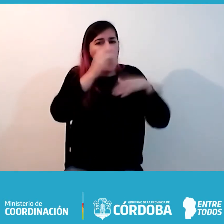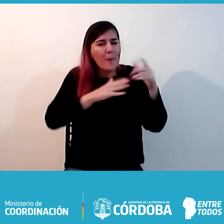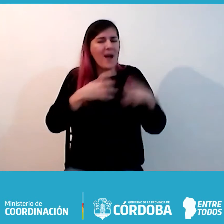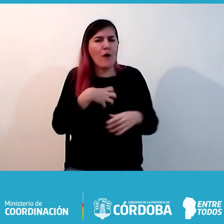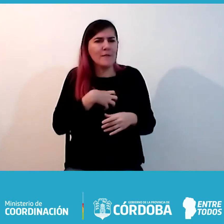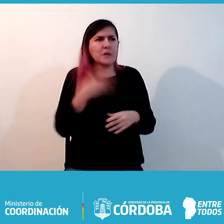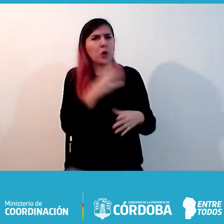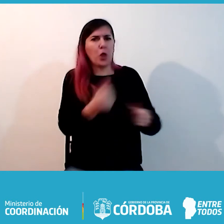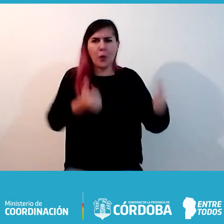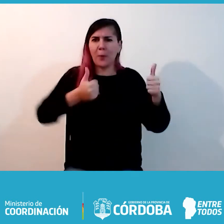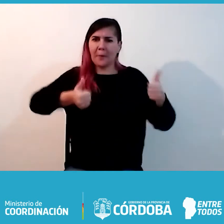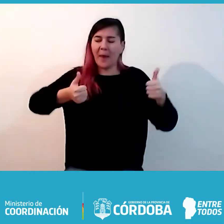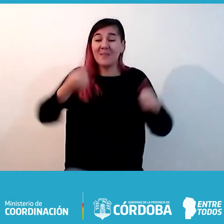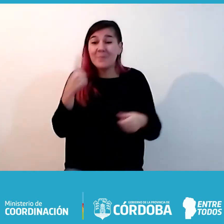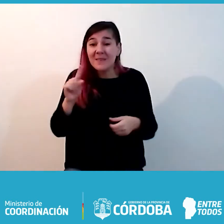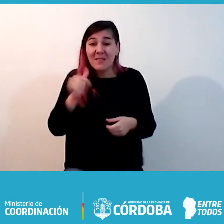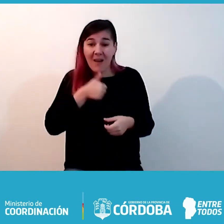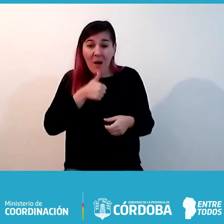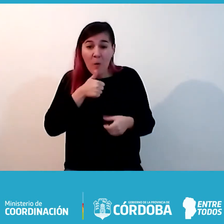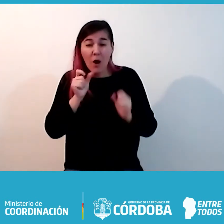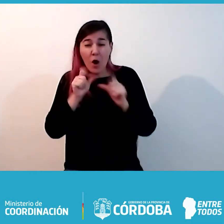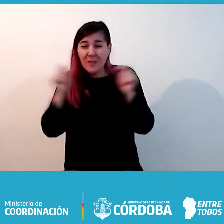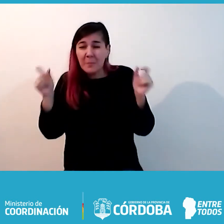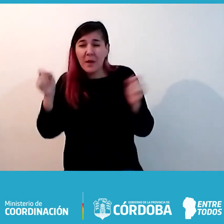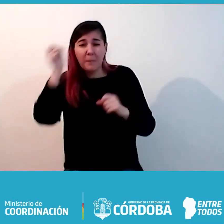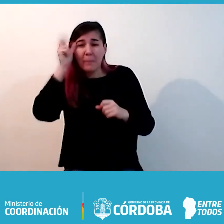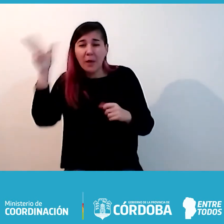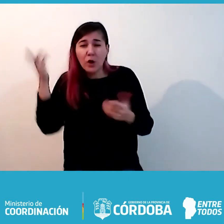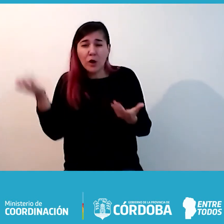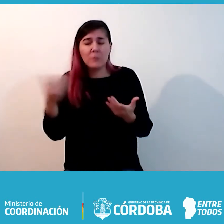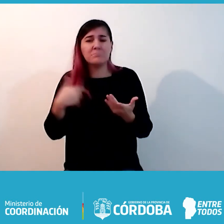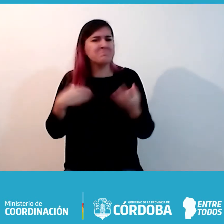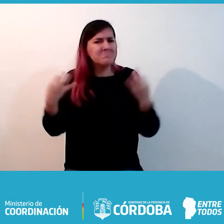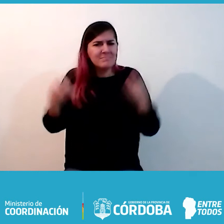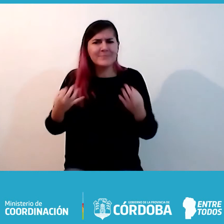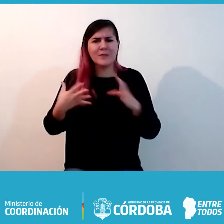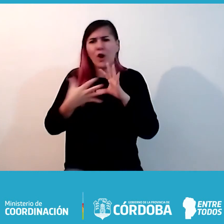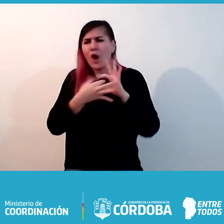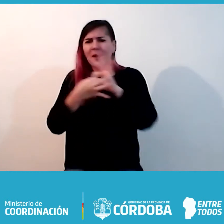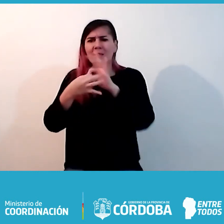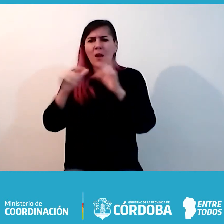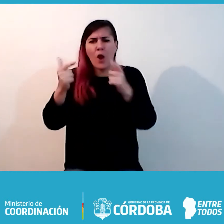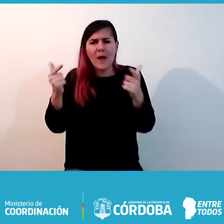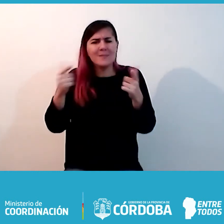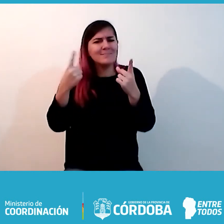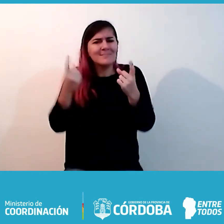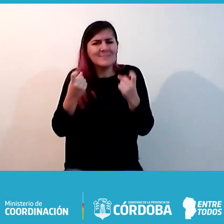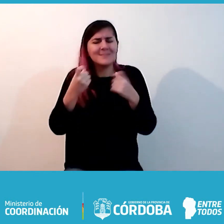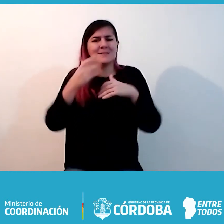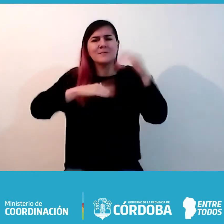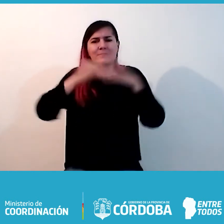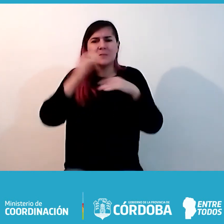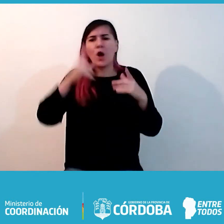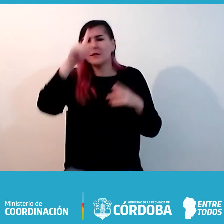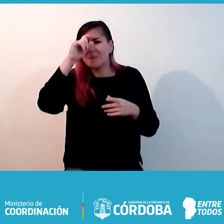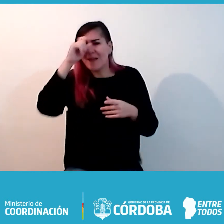en cuenta que el agua estará más contaminada aún, que no brindará conectividad realmente, que es de suma necesidad la construcción de hospitales en Punilla